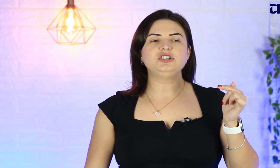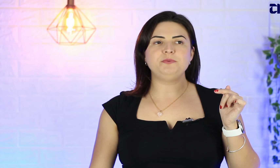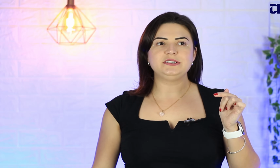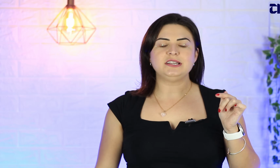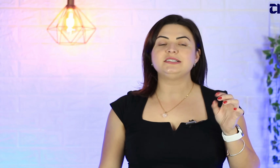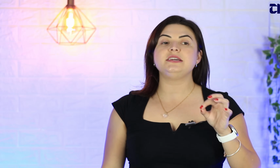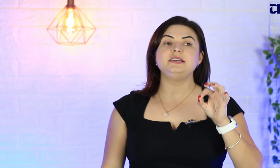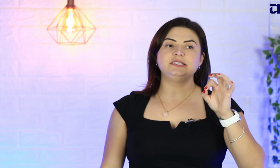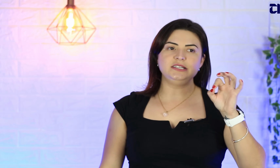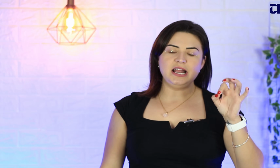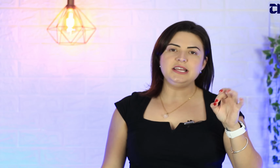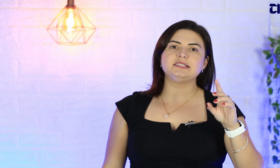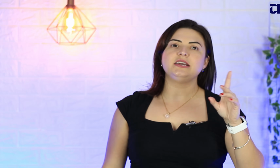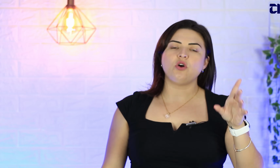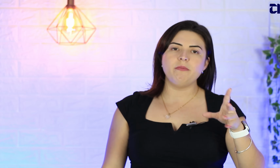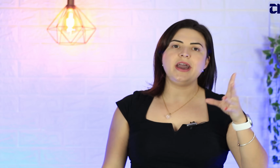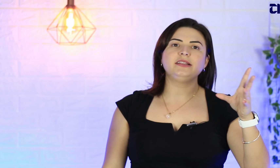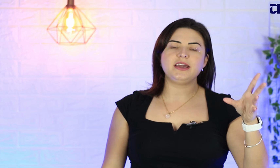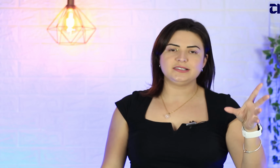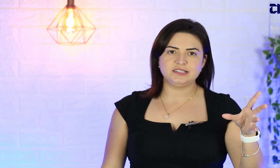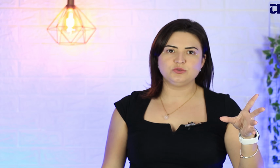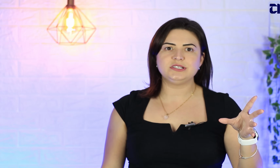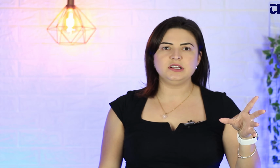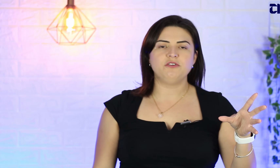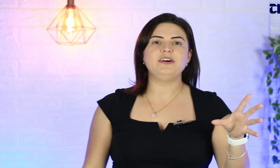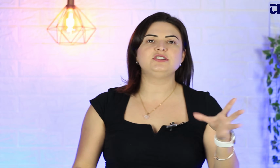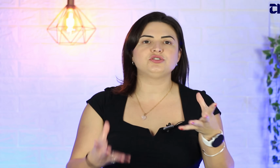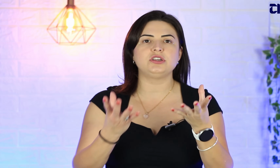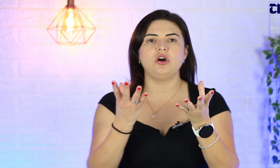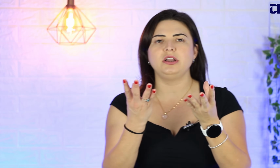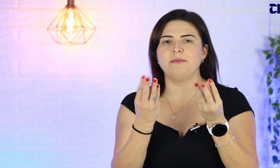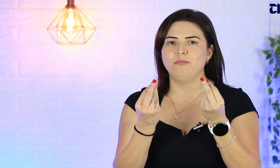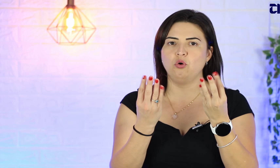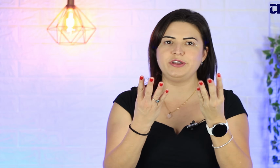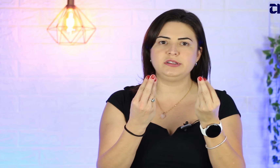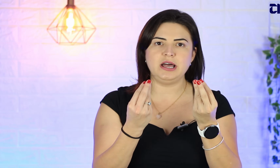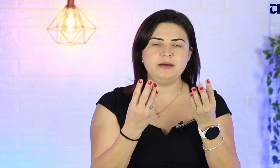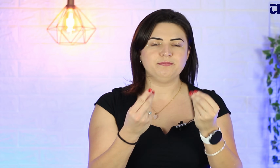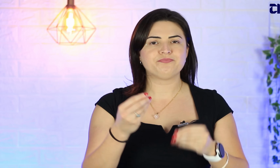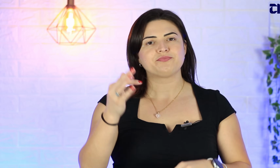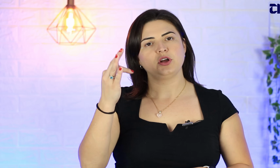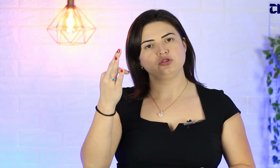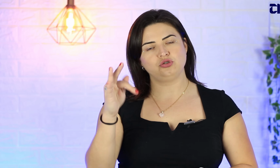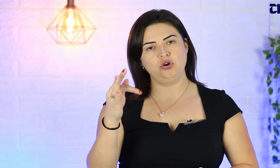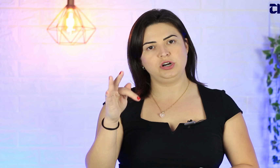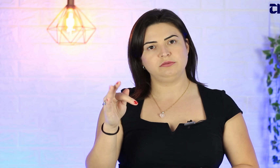pode pensar assim. E sinaliza, e cometa em essa situação. Faz isso aqui, olha. Muita dor.